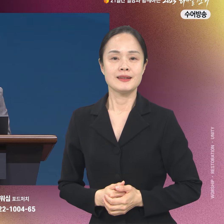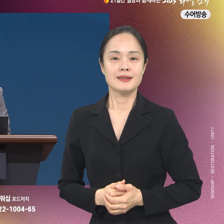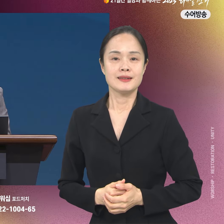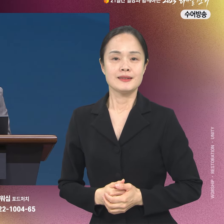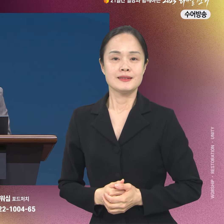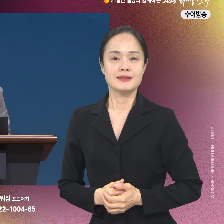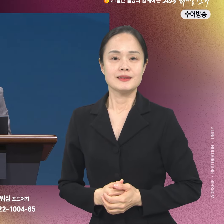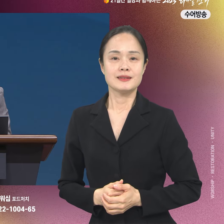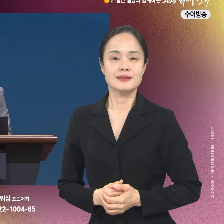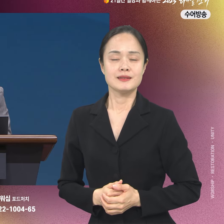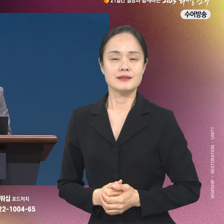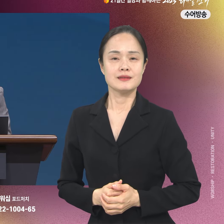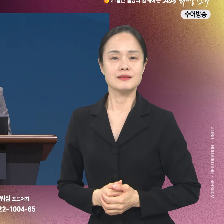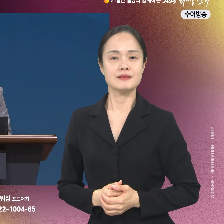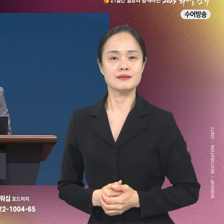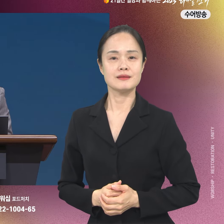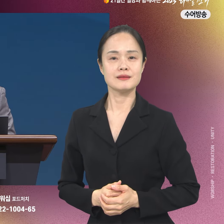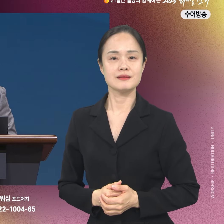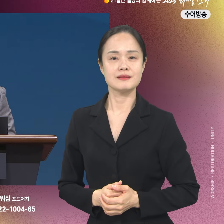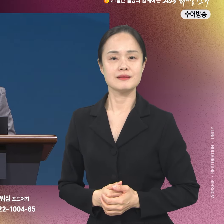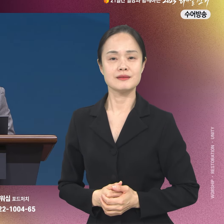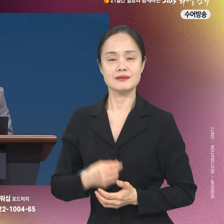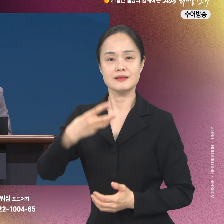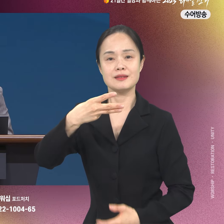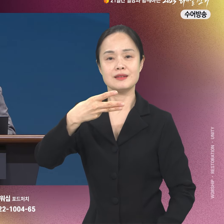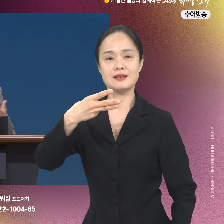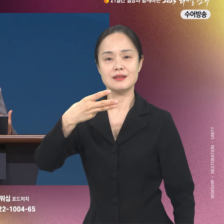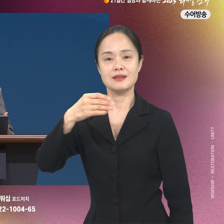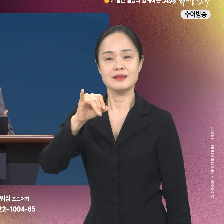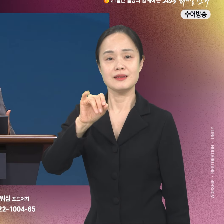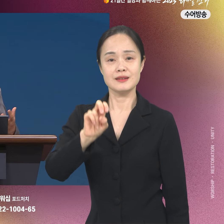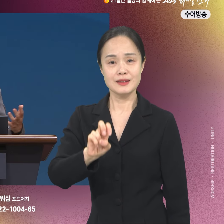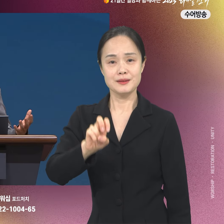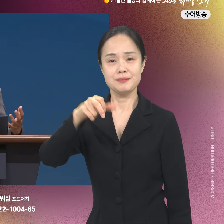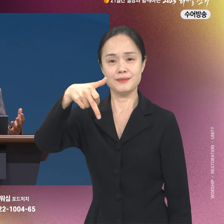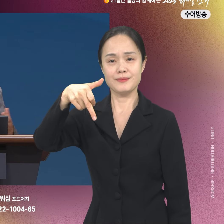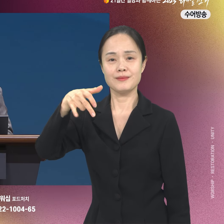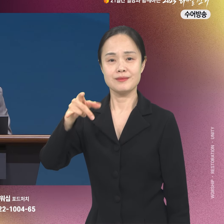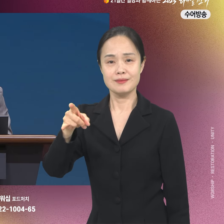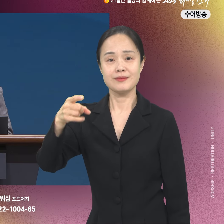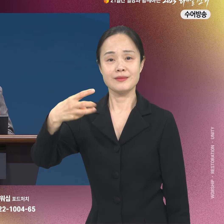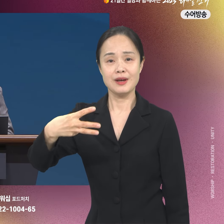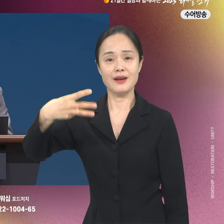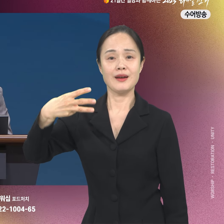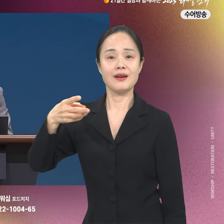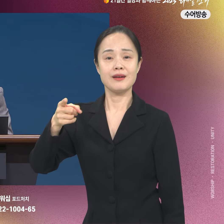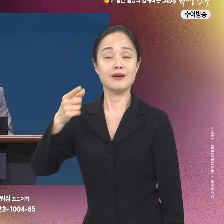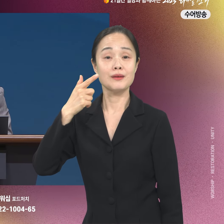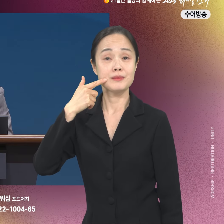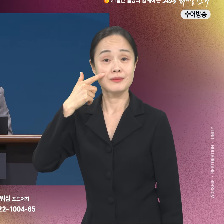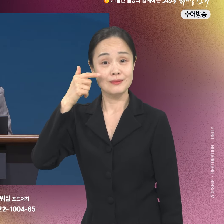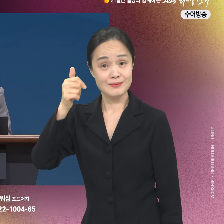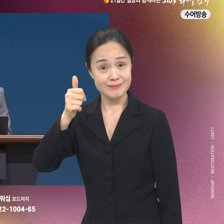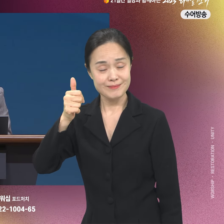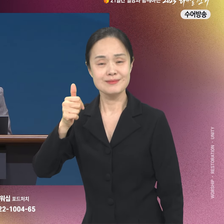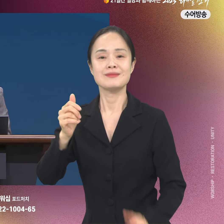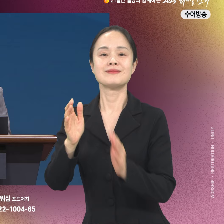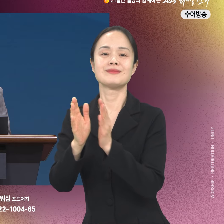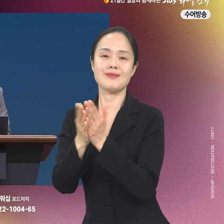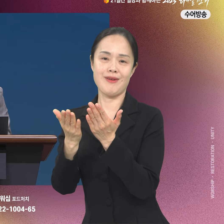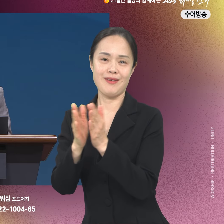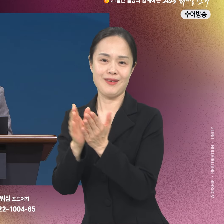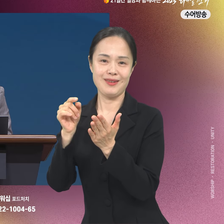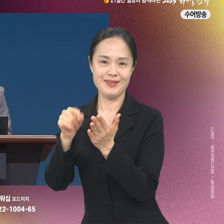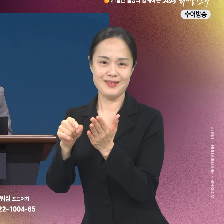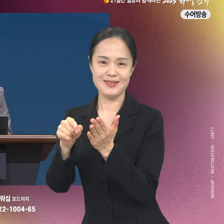그 내가 만든 신 사실 얼마 전에 봤어요. 저를 정말 아끼시는 저희 도움을 많이